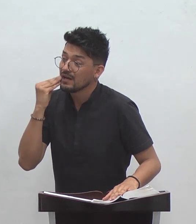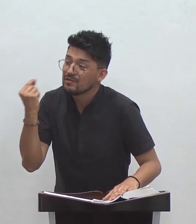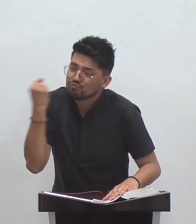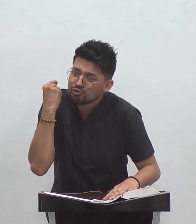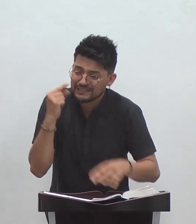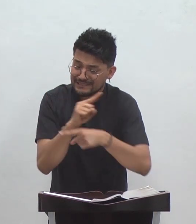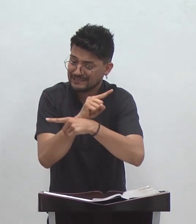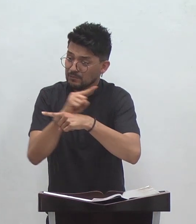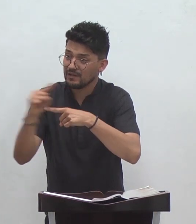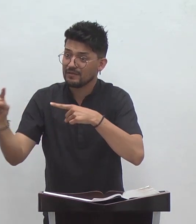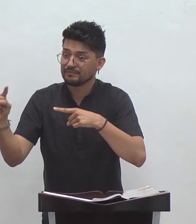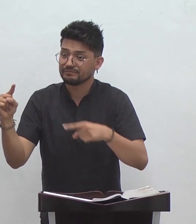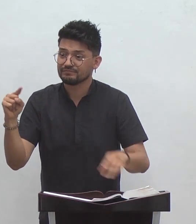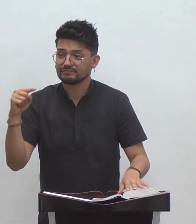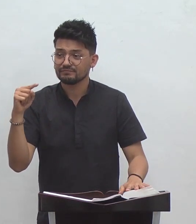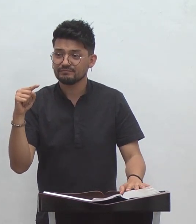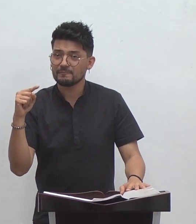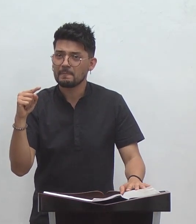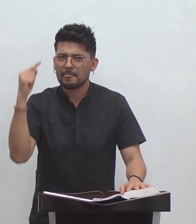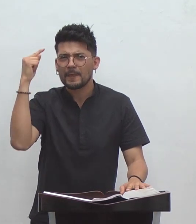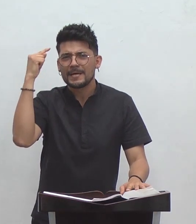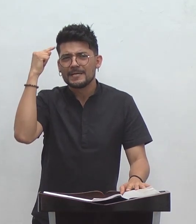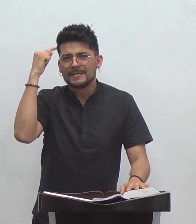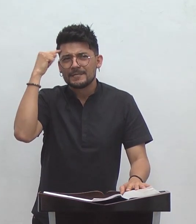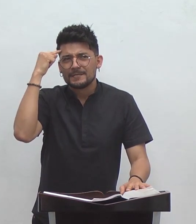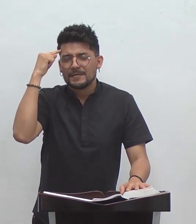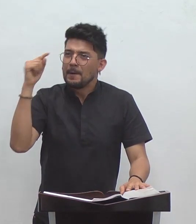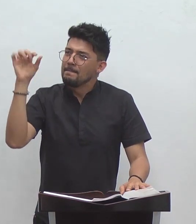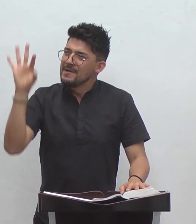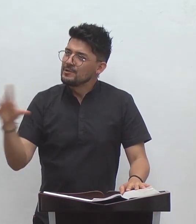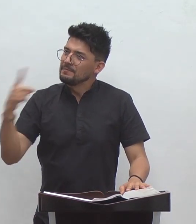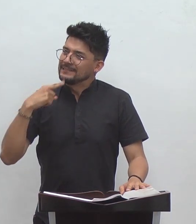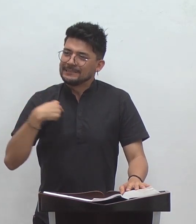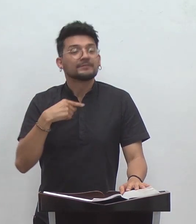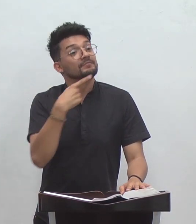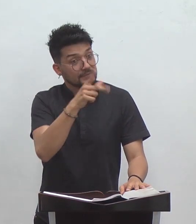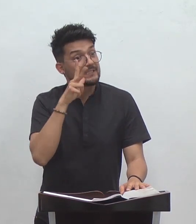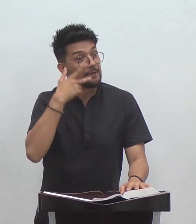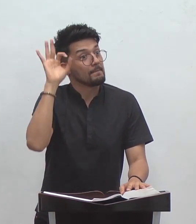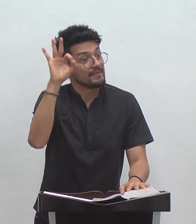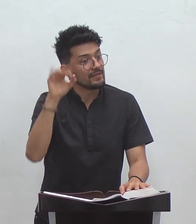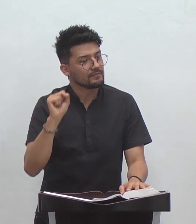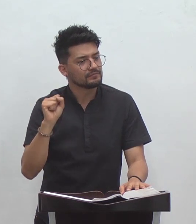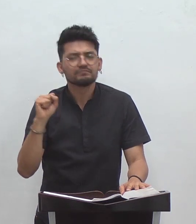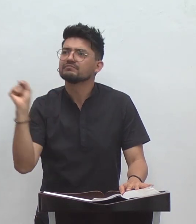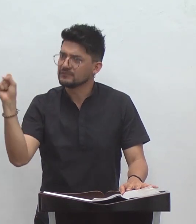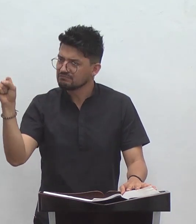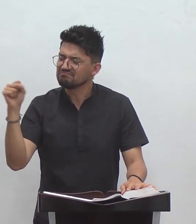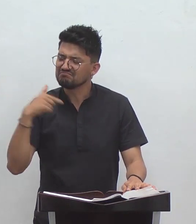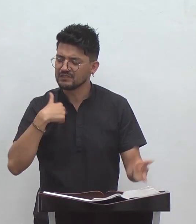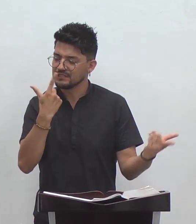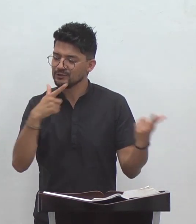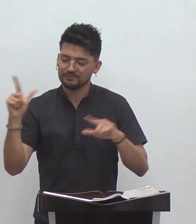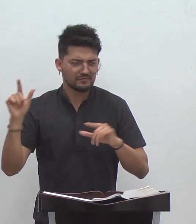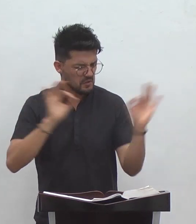Mire, en mi experiencia personal, hace una semana, cuando el pastor me dijo, Cristian, vas a predicar, yo le dije, listo,